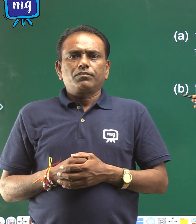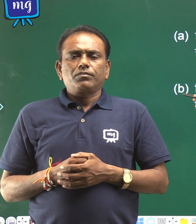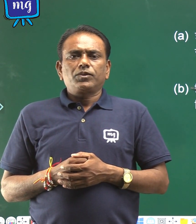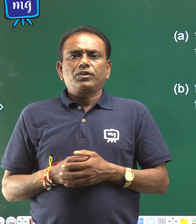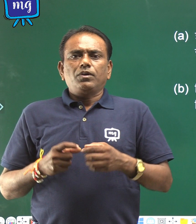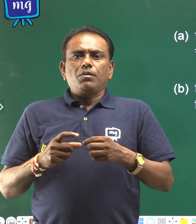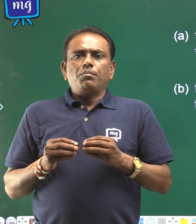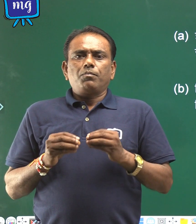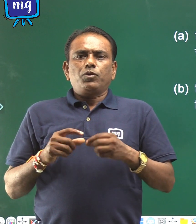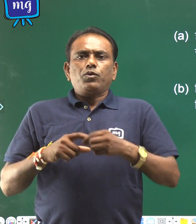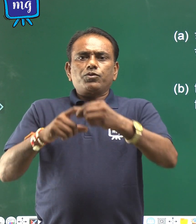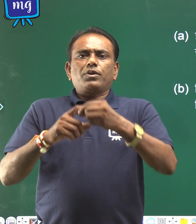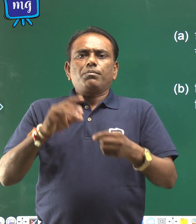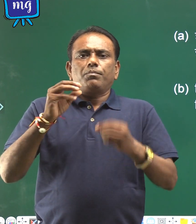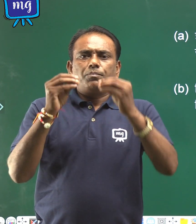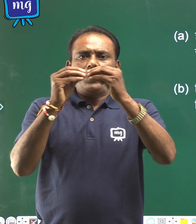प्रश्न बी,